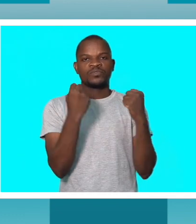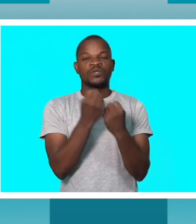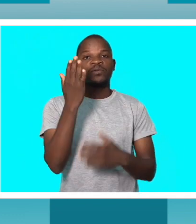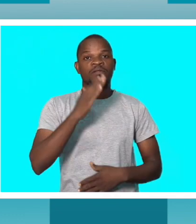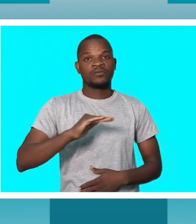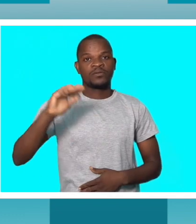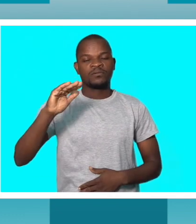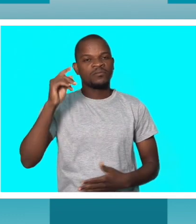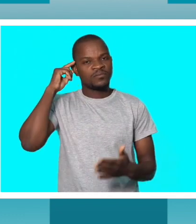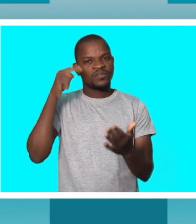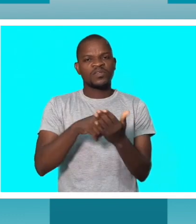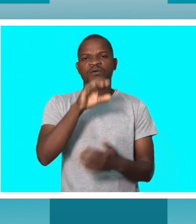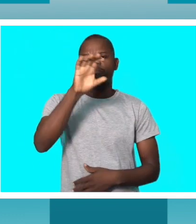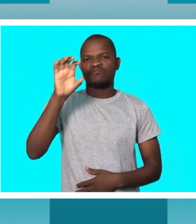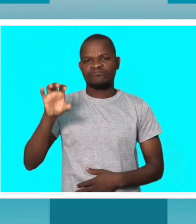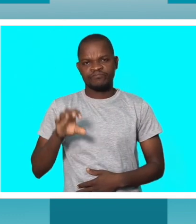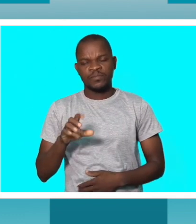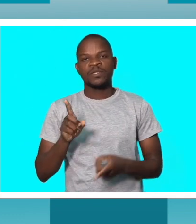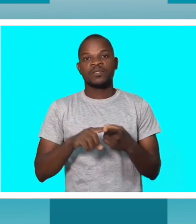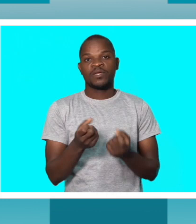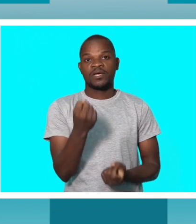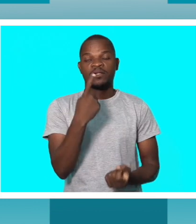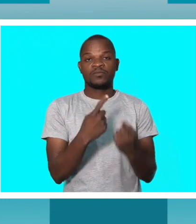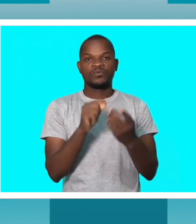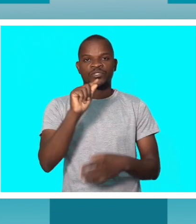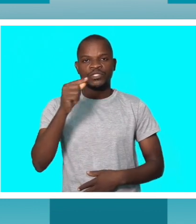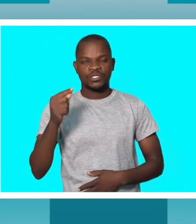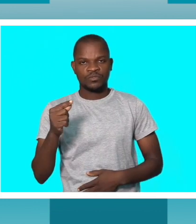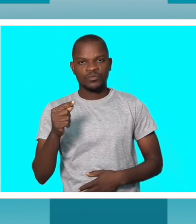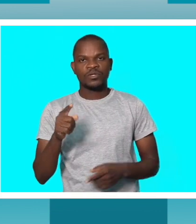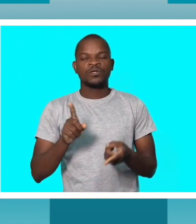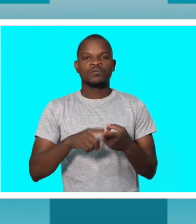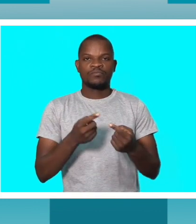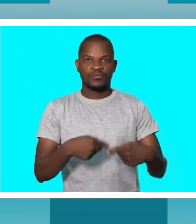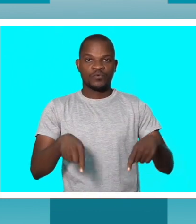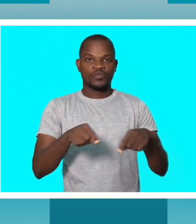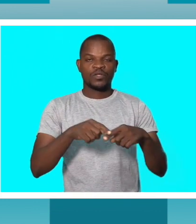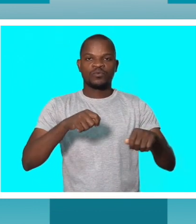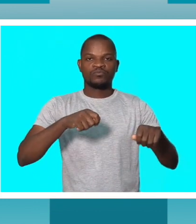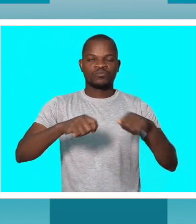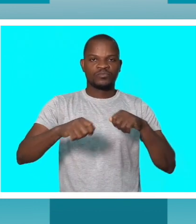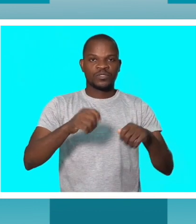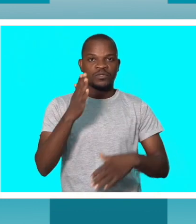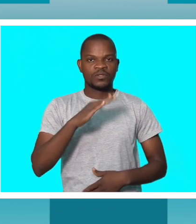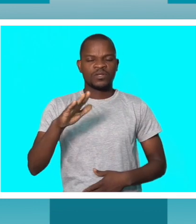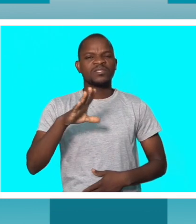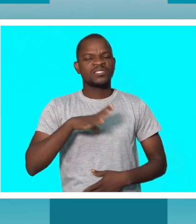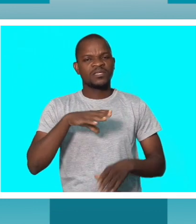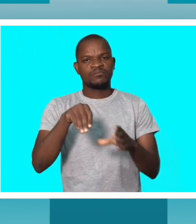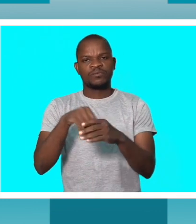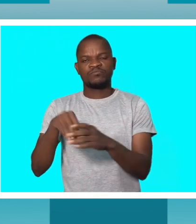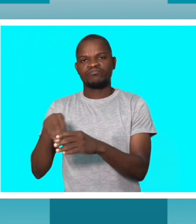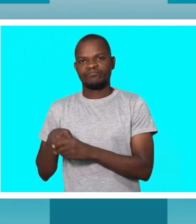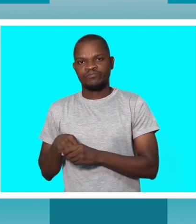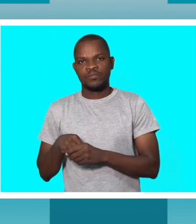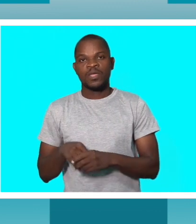âmbito nacional, estamos implantados em todas as províncias e alguns distritos, o nosso Conselho de Direção Nacional compreende membros em todas